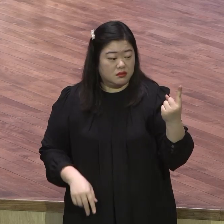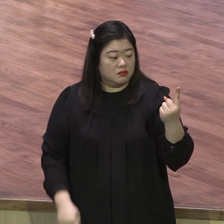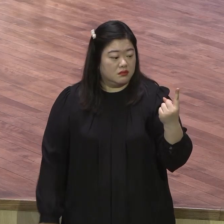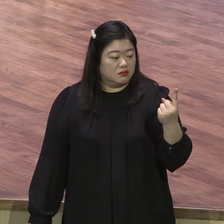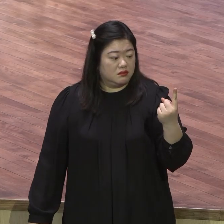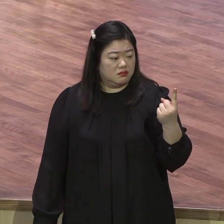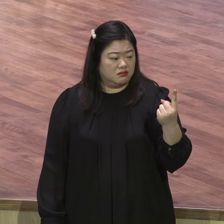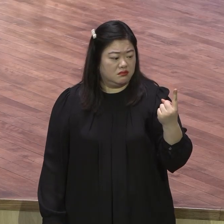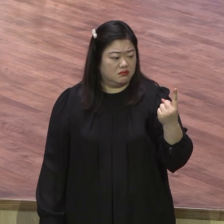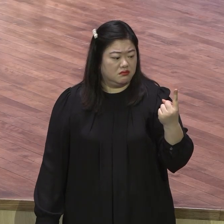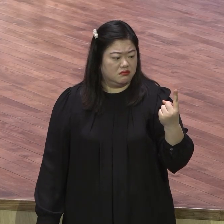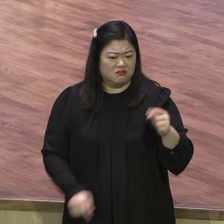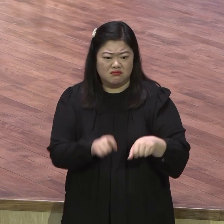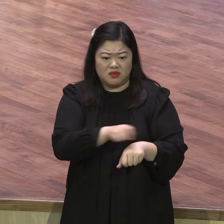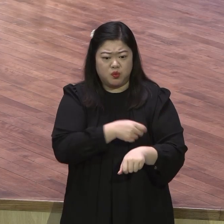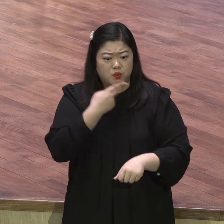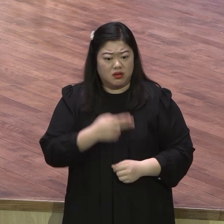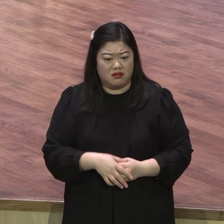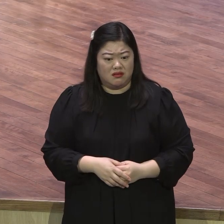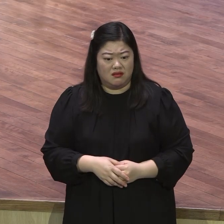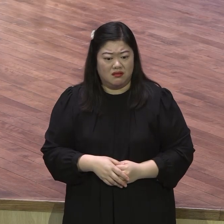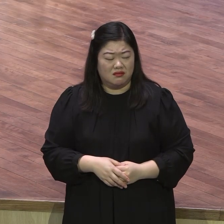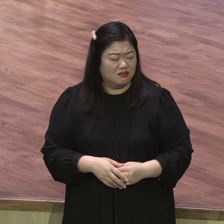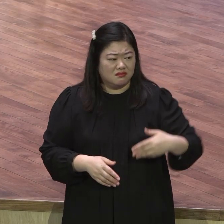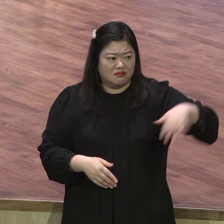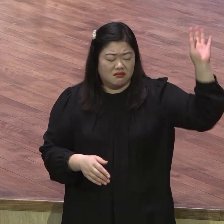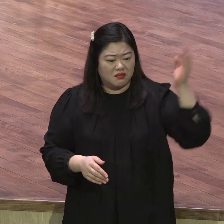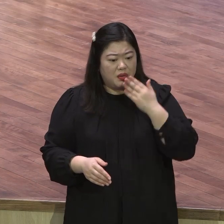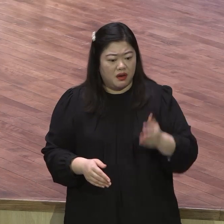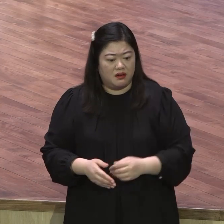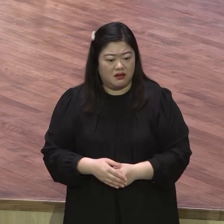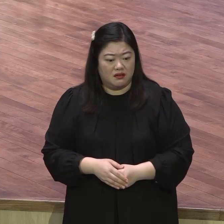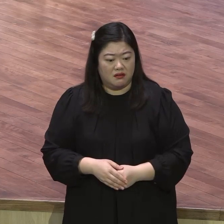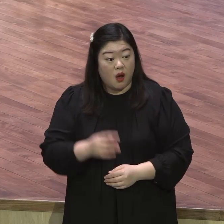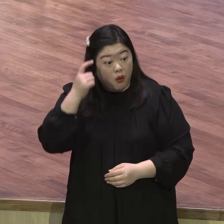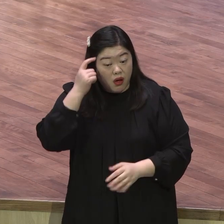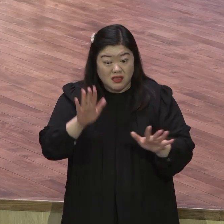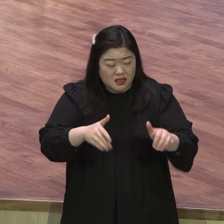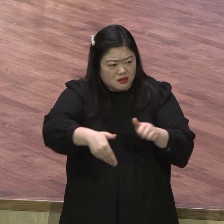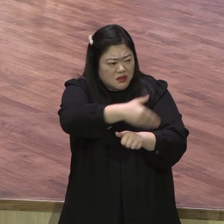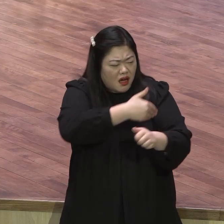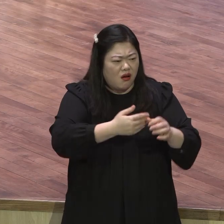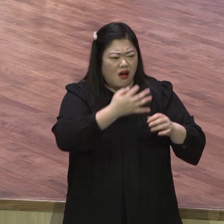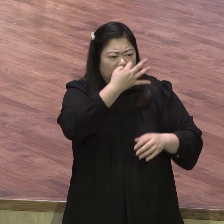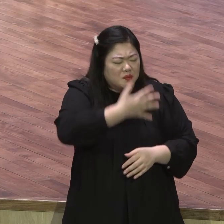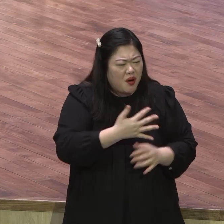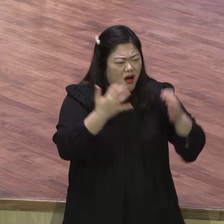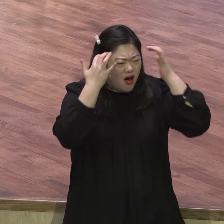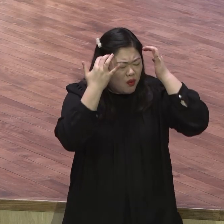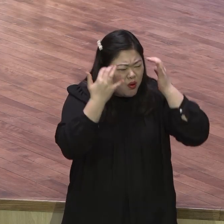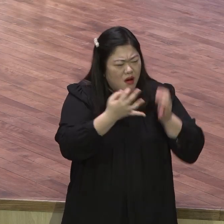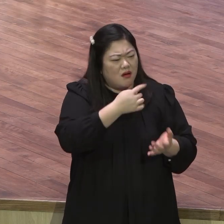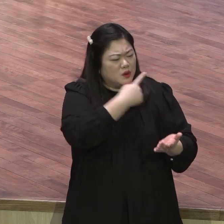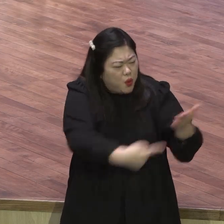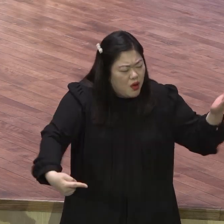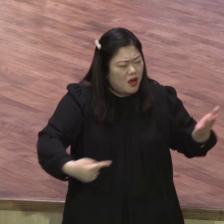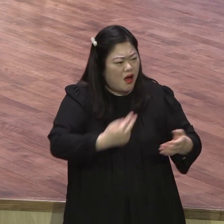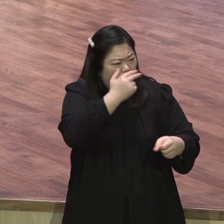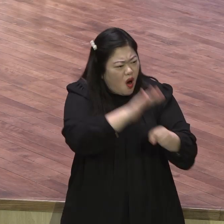이거 차이 오히려 이것들이 다 지금의 아픔이 이 고통이 이 억울함이 이 손해가